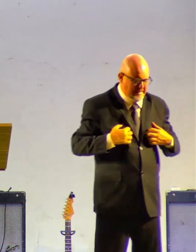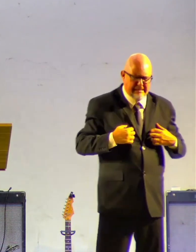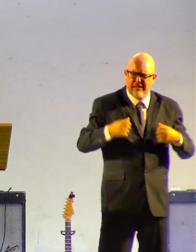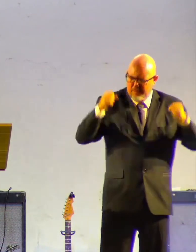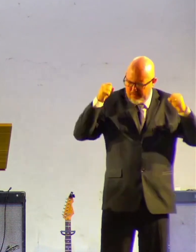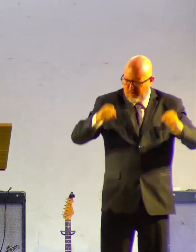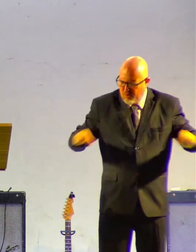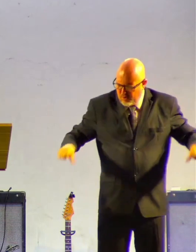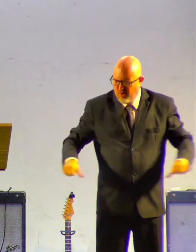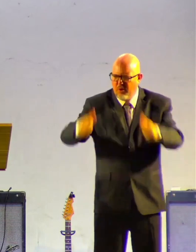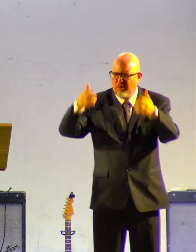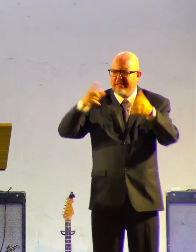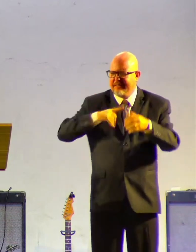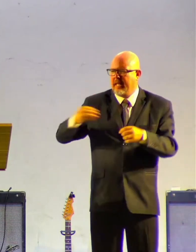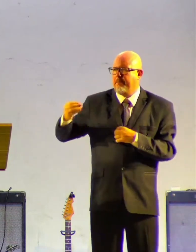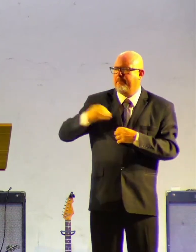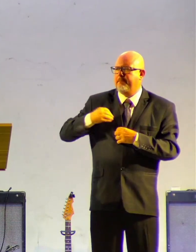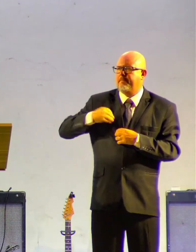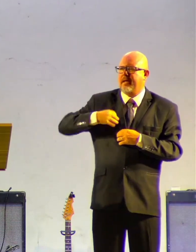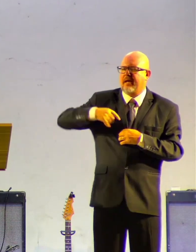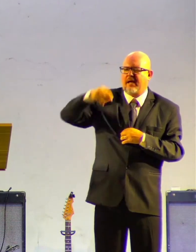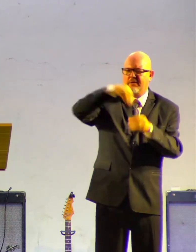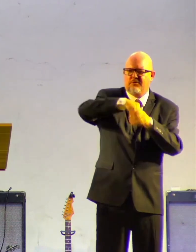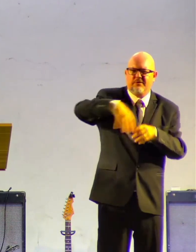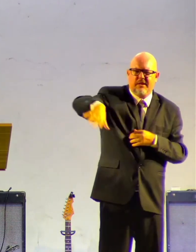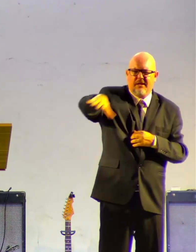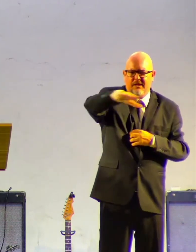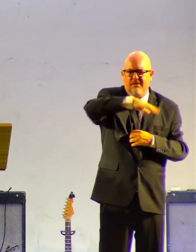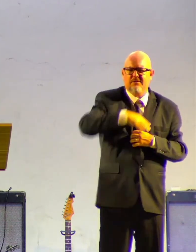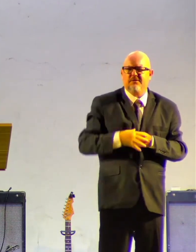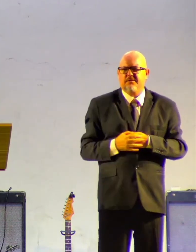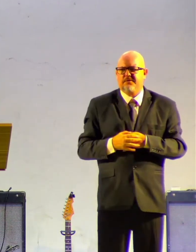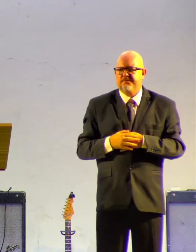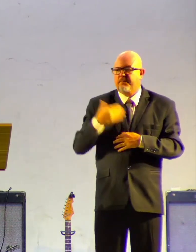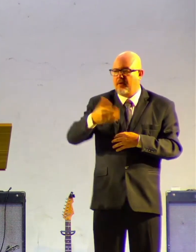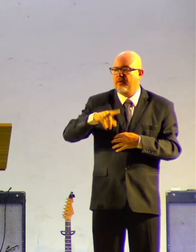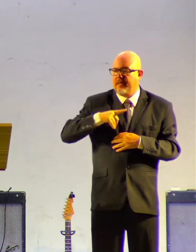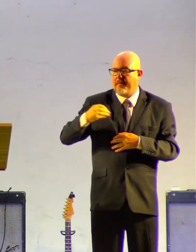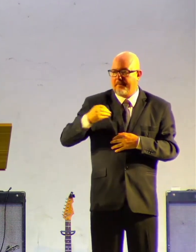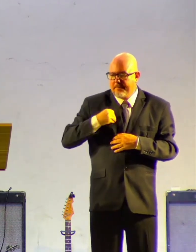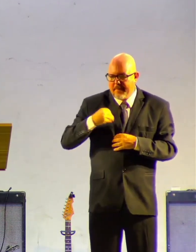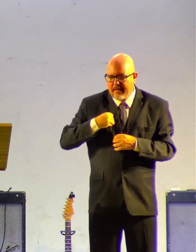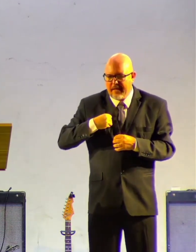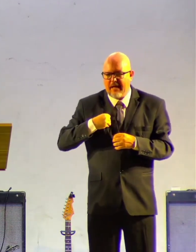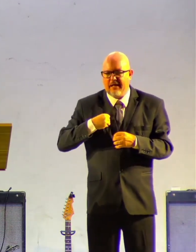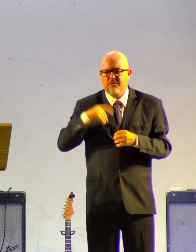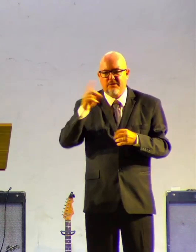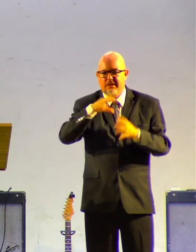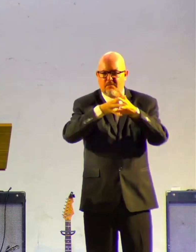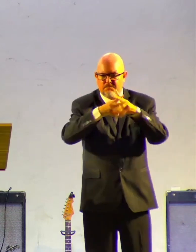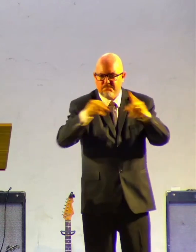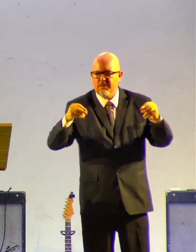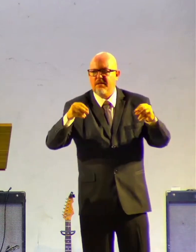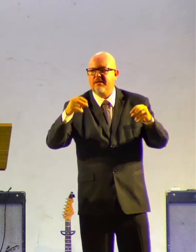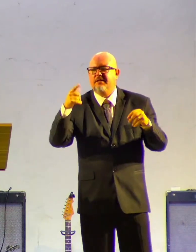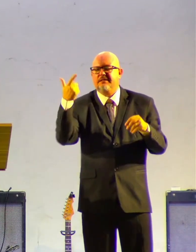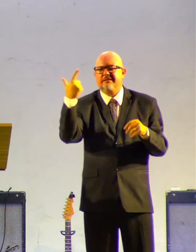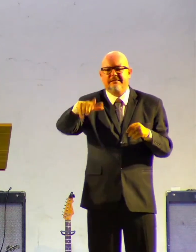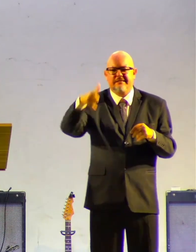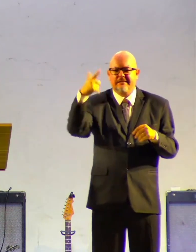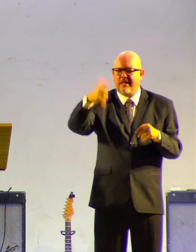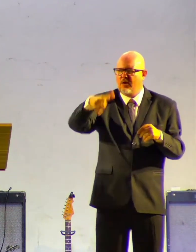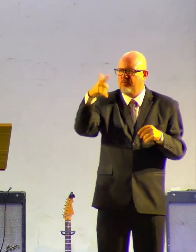Josué, tem pecado no meio do arraial. Enquanto o pecado não for removido,